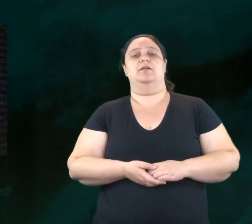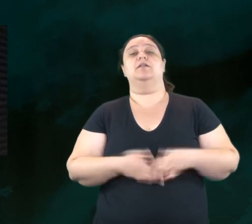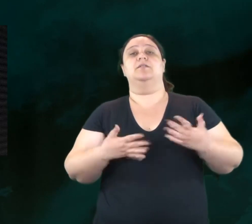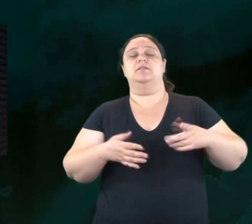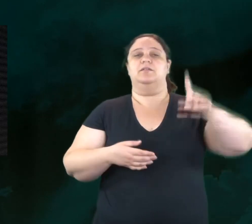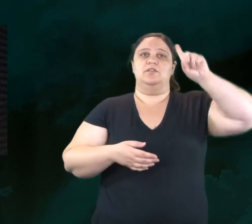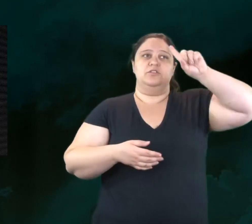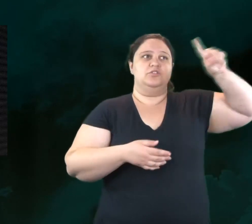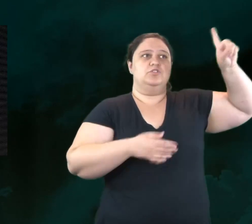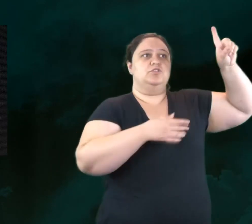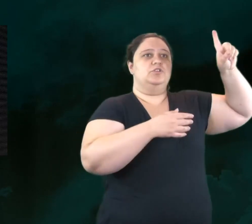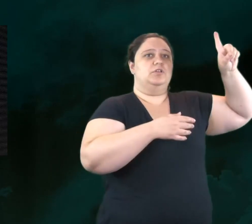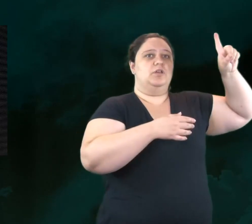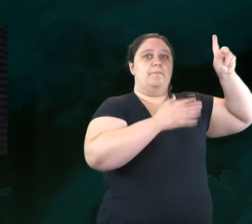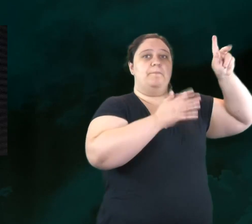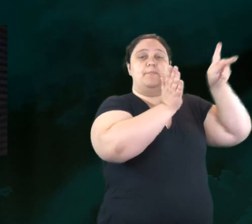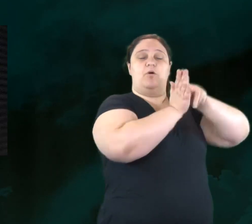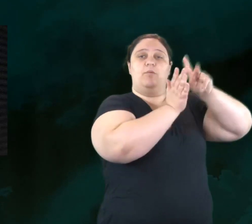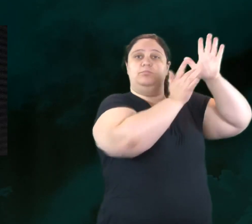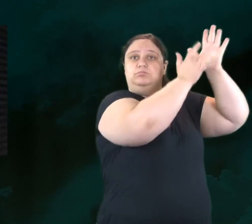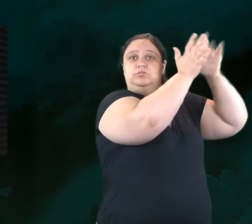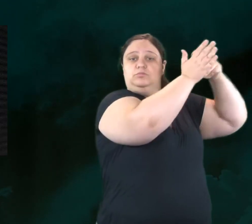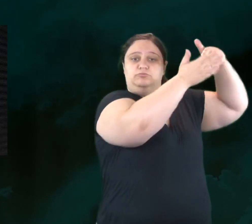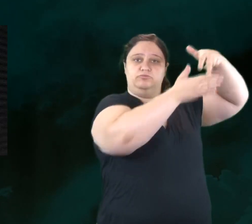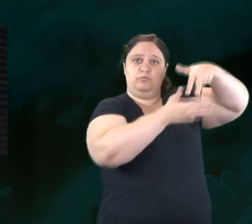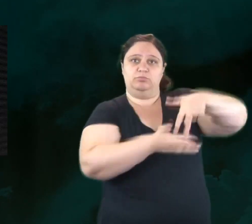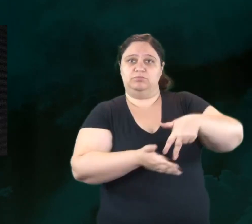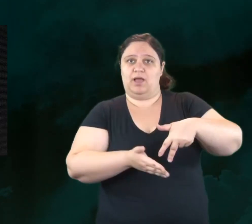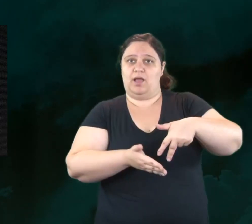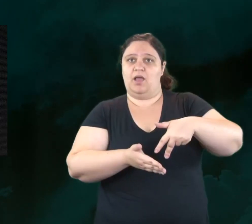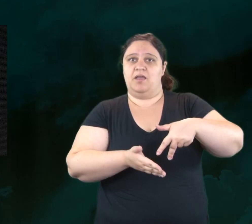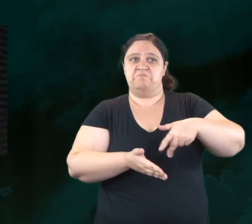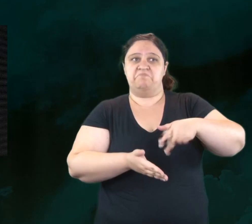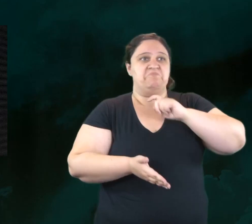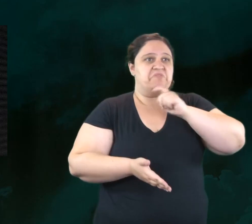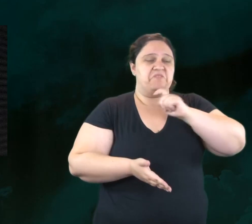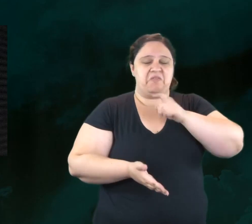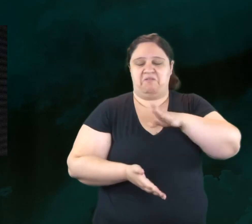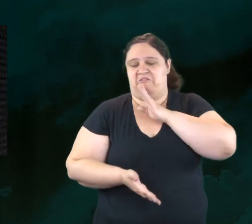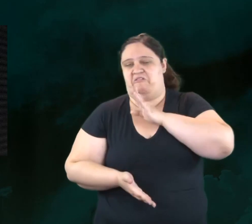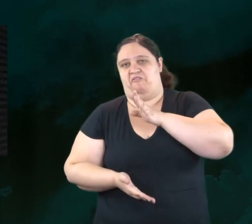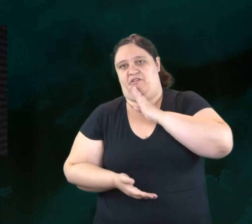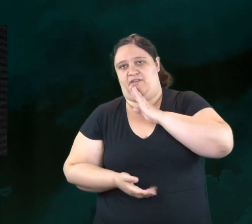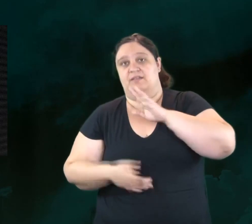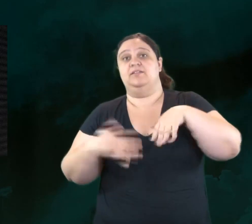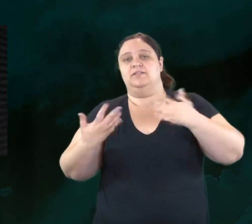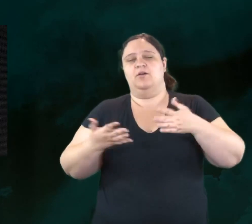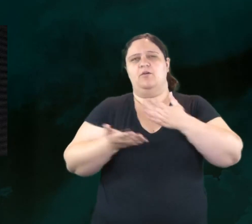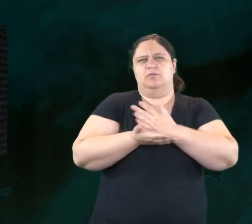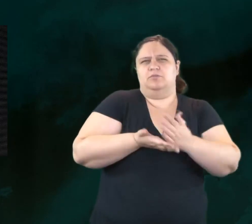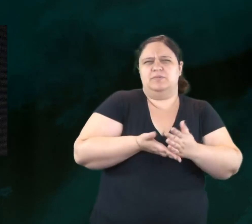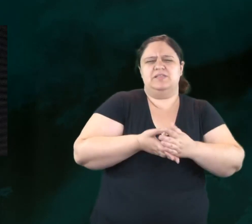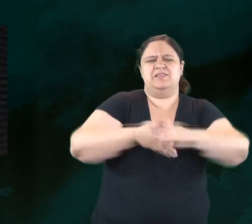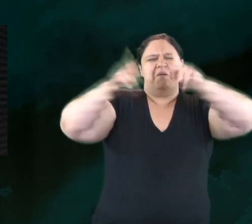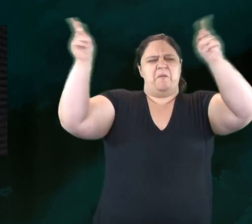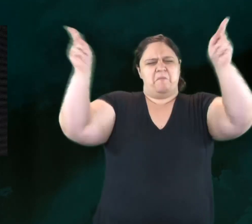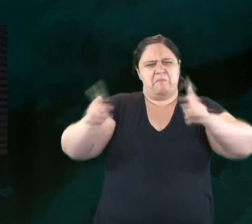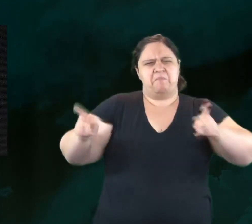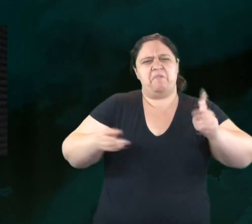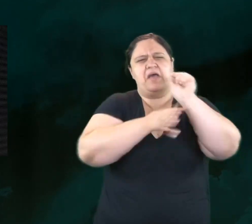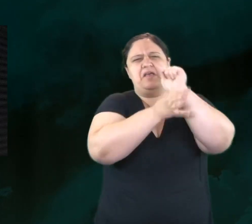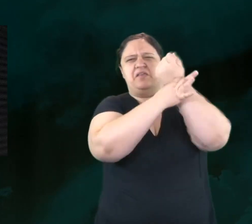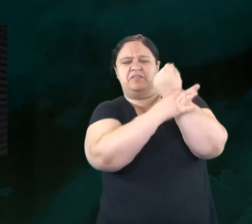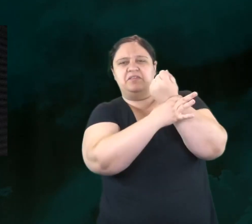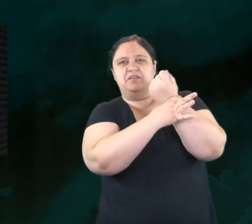do Senhor vem como ladrão de noite. Portanto, irmãos, quando andarem dizendo paz e segurança, eis que